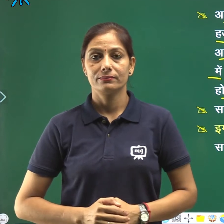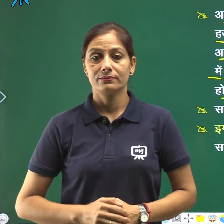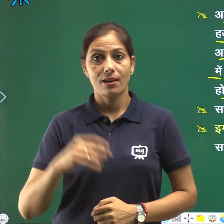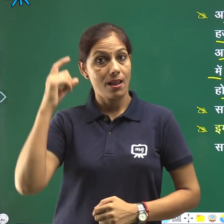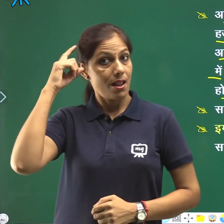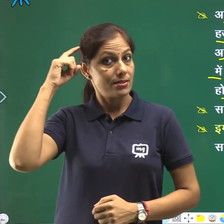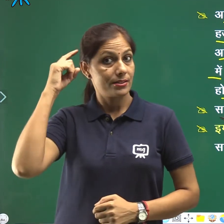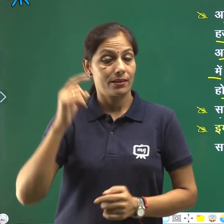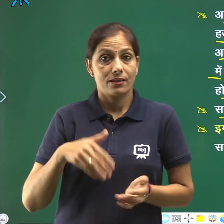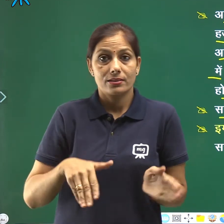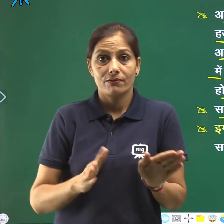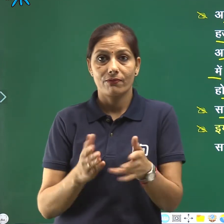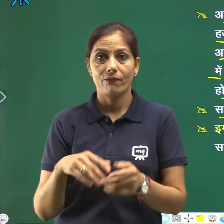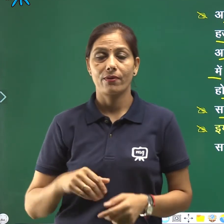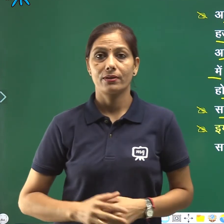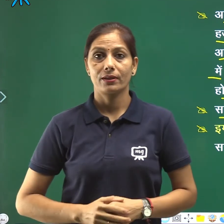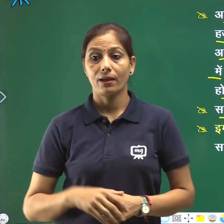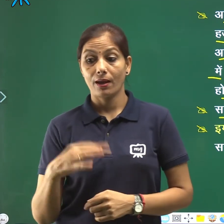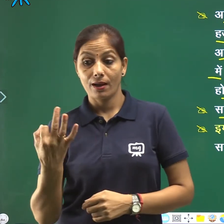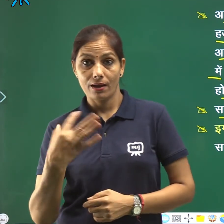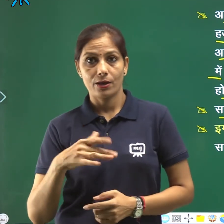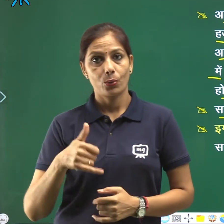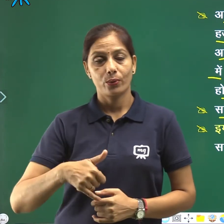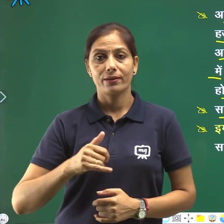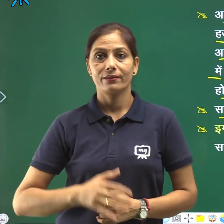सड़कें जवान हो गई, अर्थात नई बन गई।